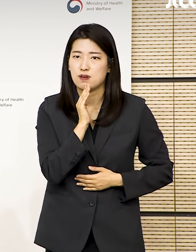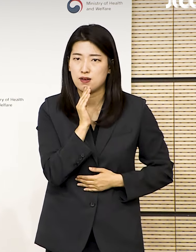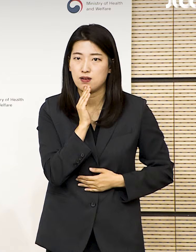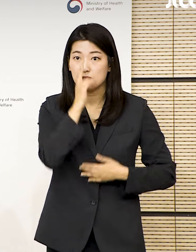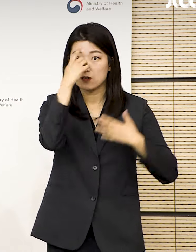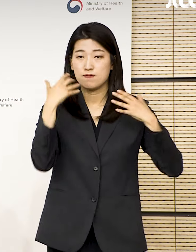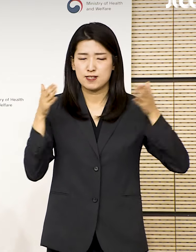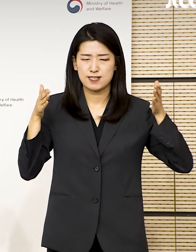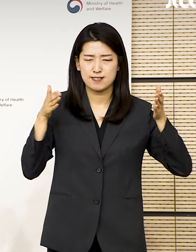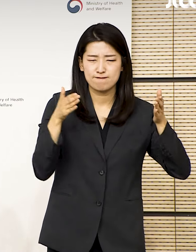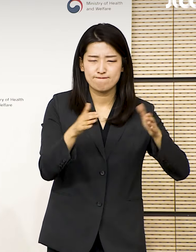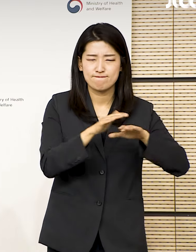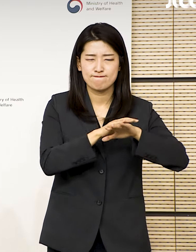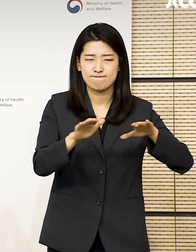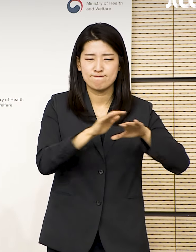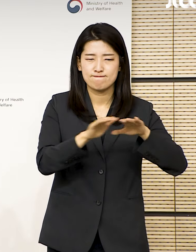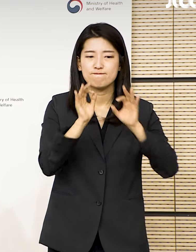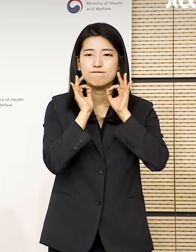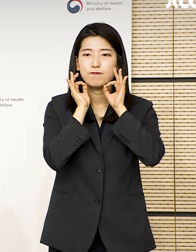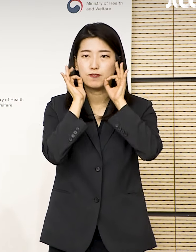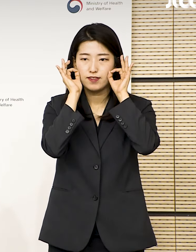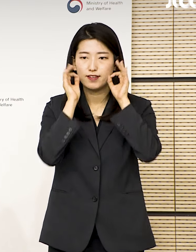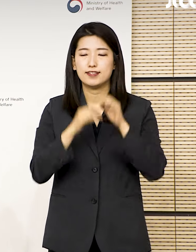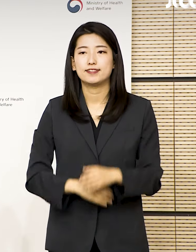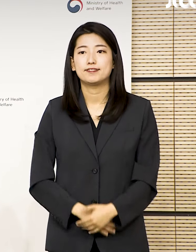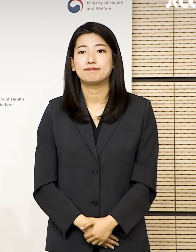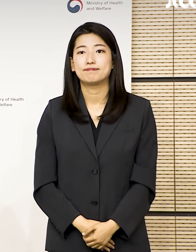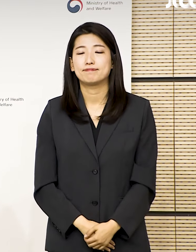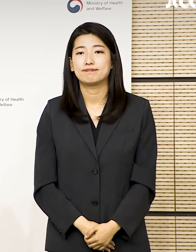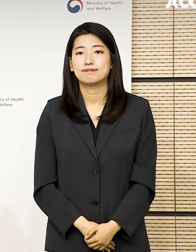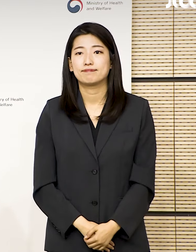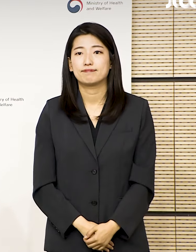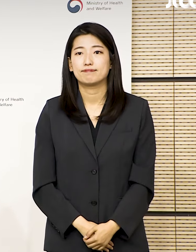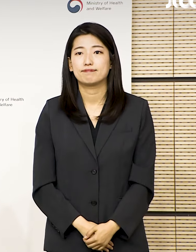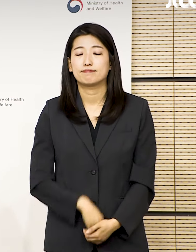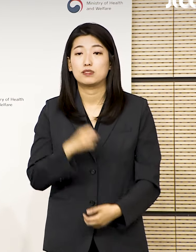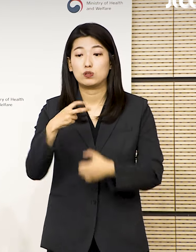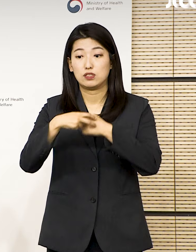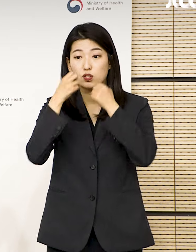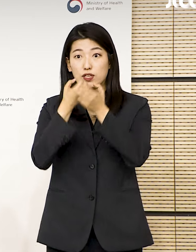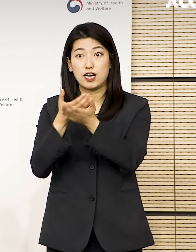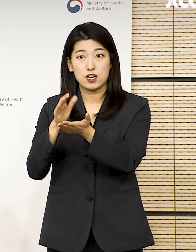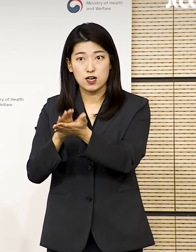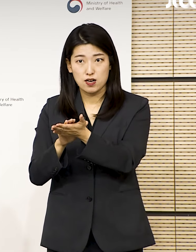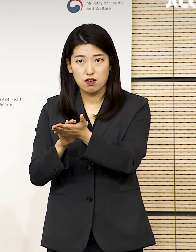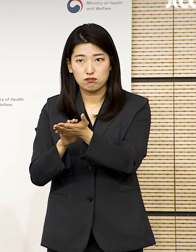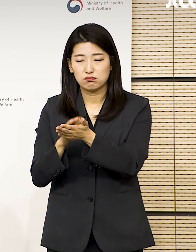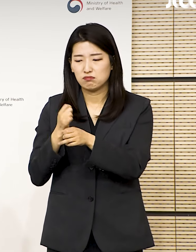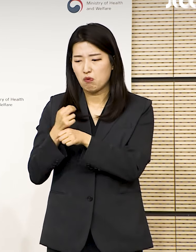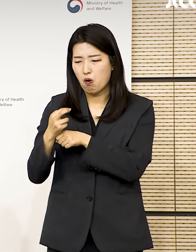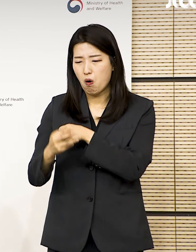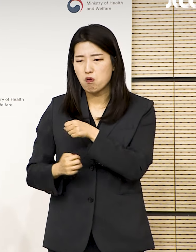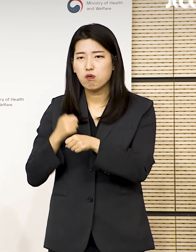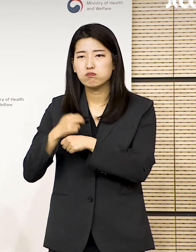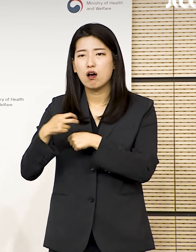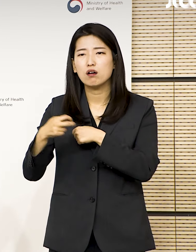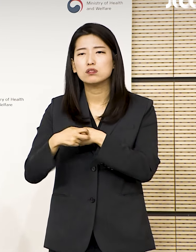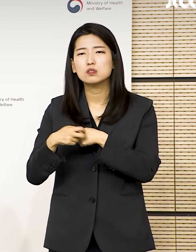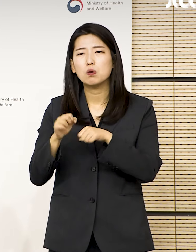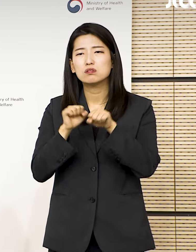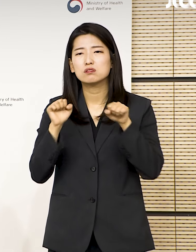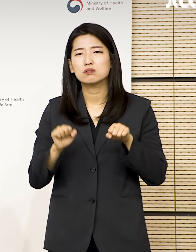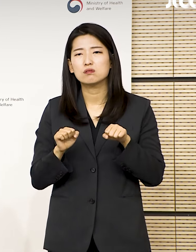수습하는데 최선의 노력을 다하겠습니다 또한 의료 개혁을 통해 수십년 동안 누적되어온 의료 체계의